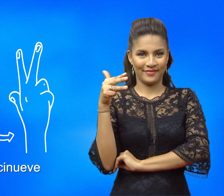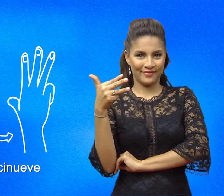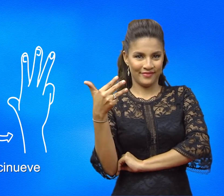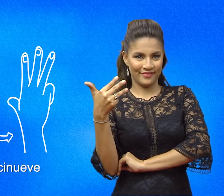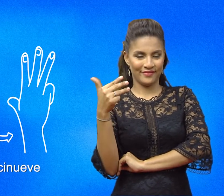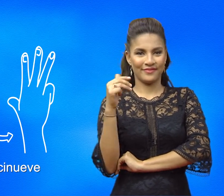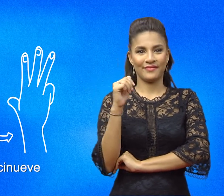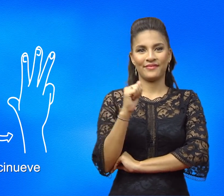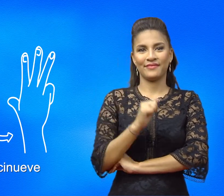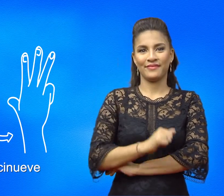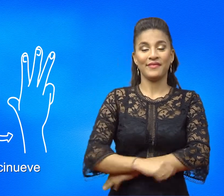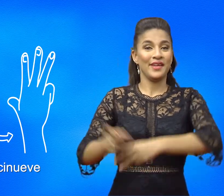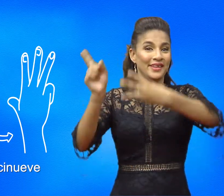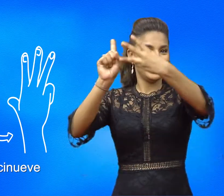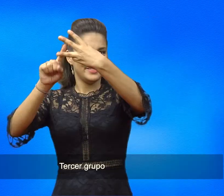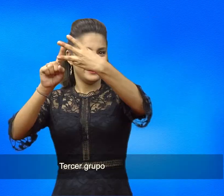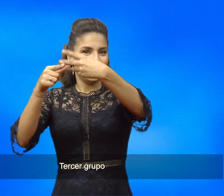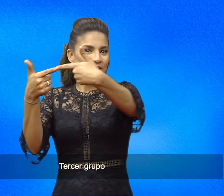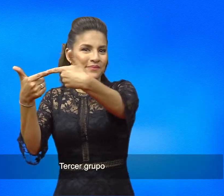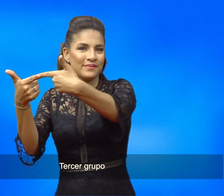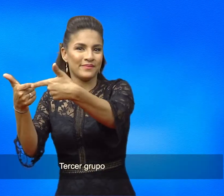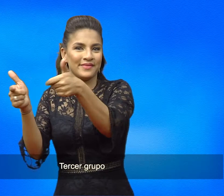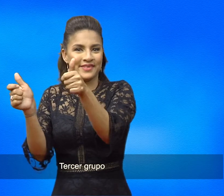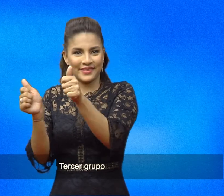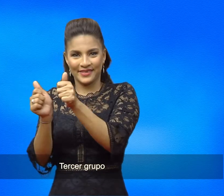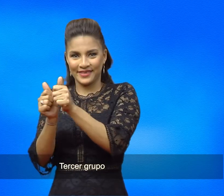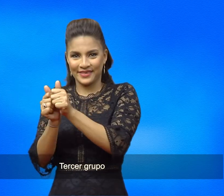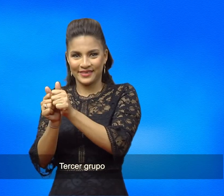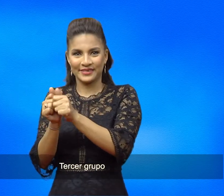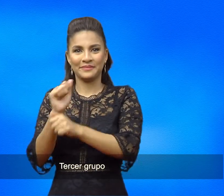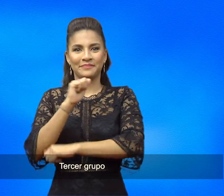19 tercer grupo